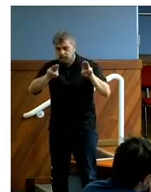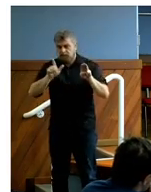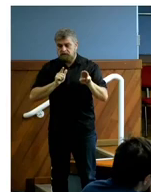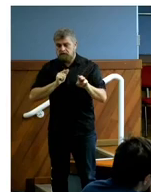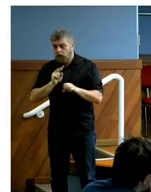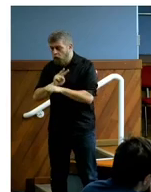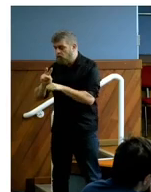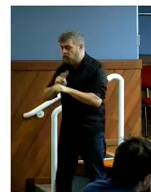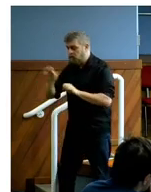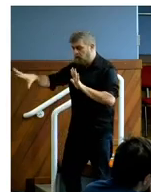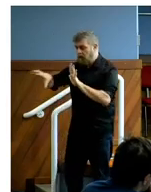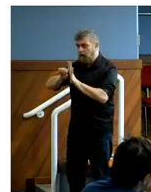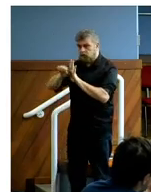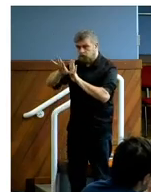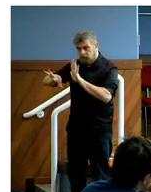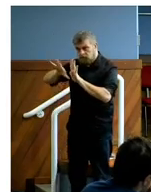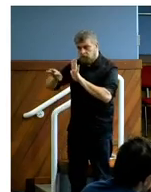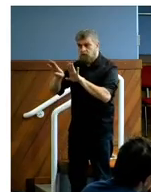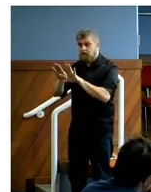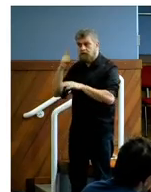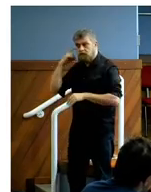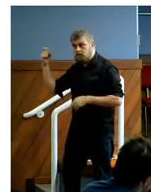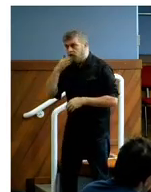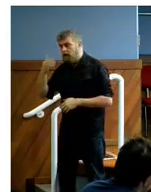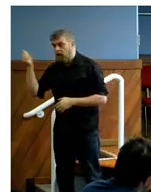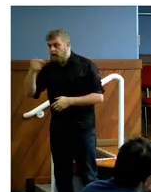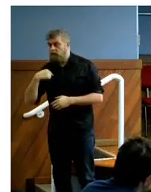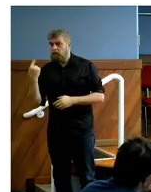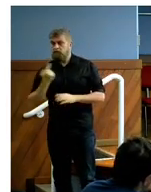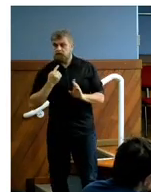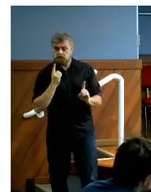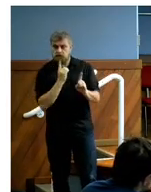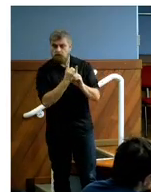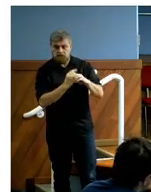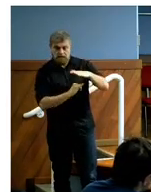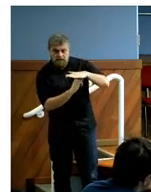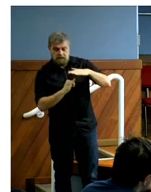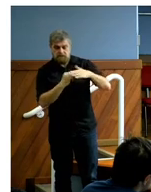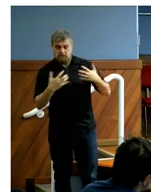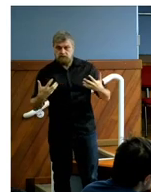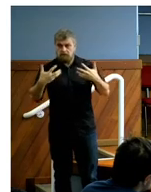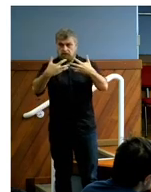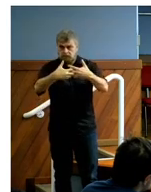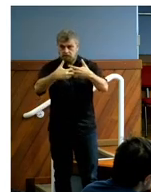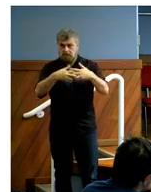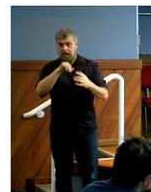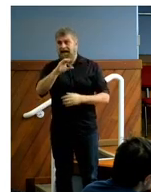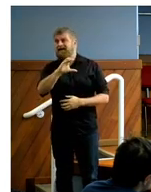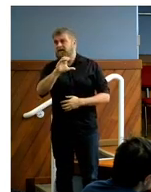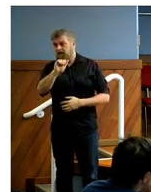de acervos audiovisuais e sonoros, que, na minha concepção, é melhor do que aquilo que a gente encontra em instituições atreladas ao ICOM, ao ICA,